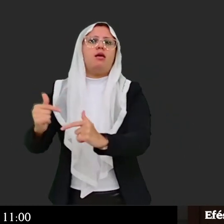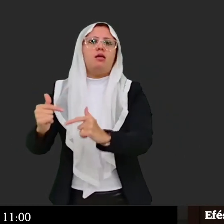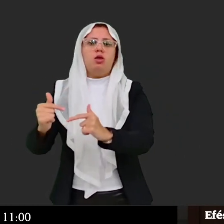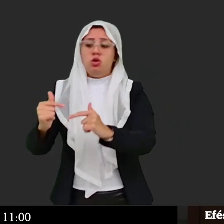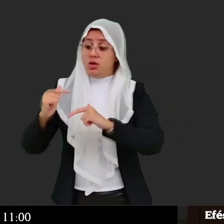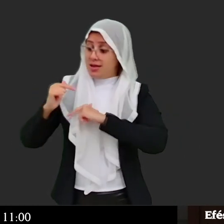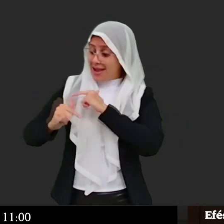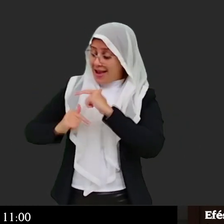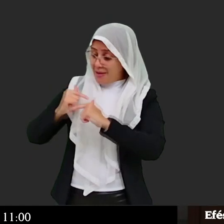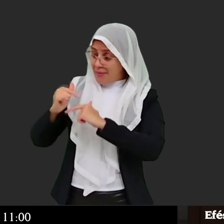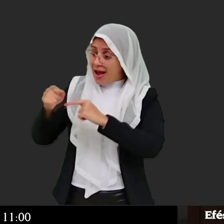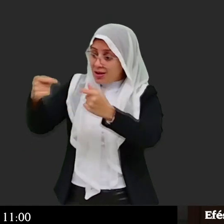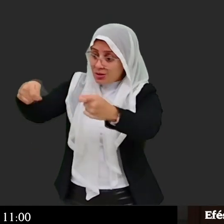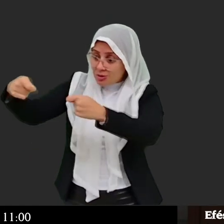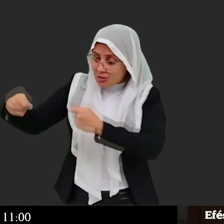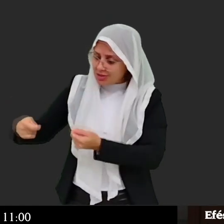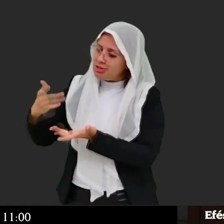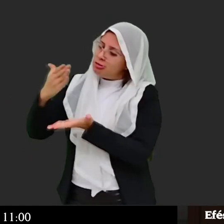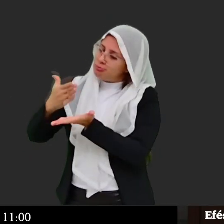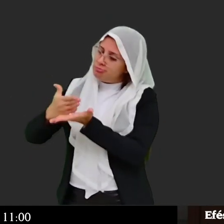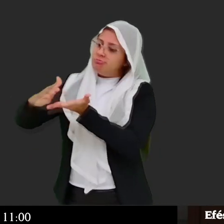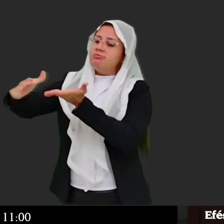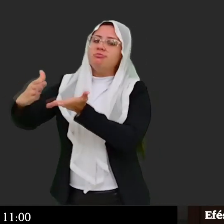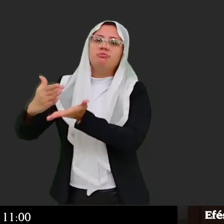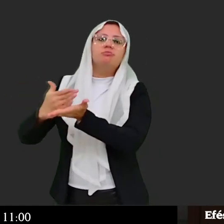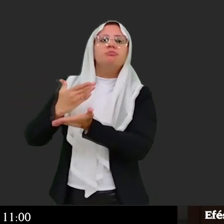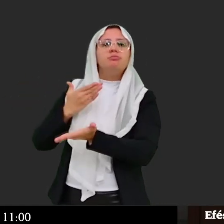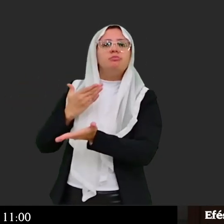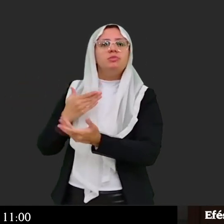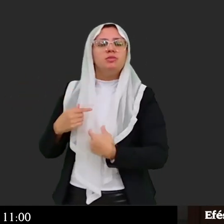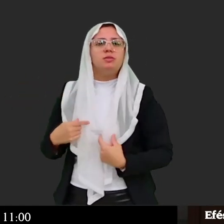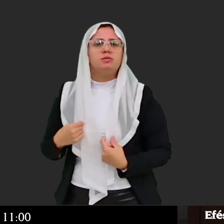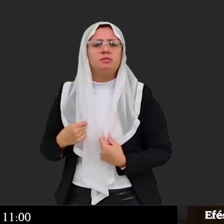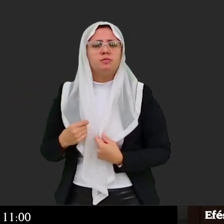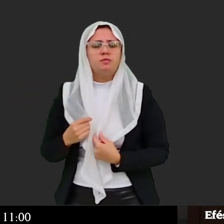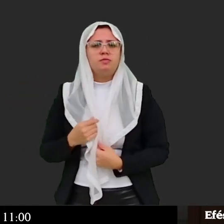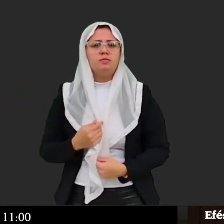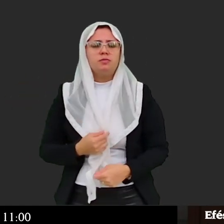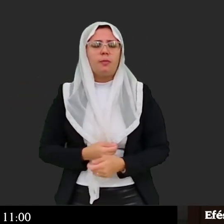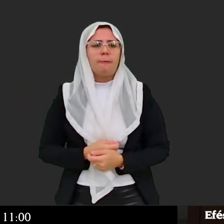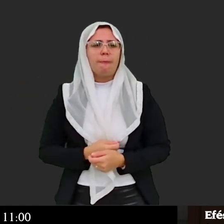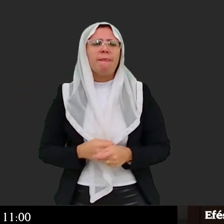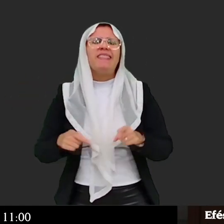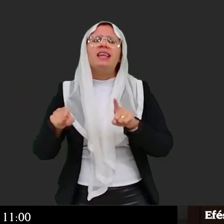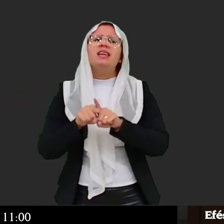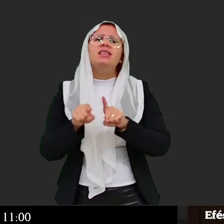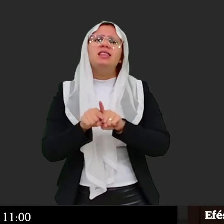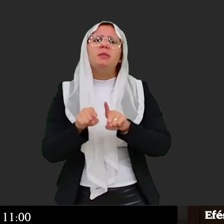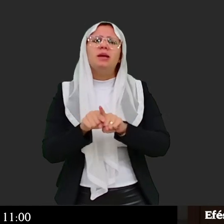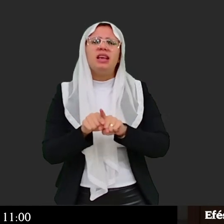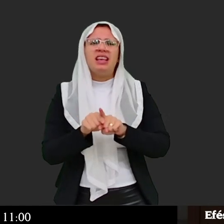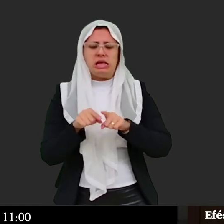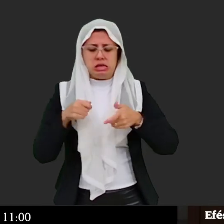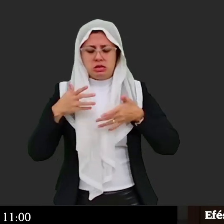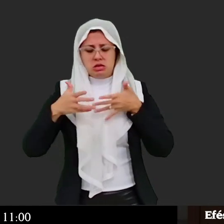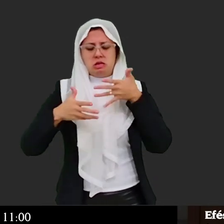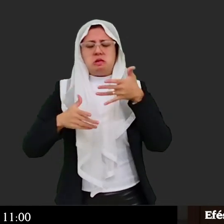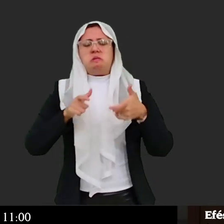com os que tiverem necessidade. E não deixe sair da vossa boca nenhuma palavra